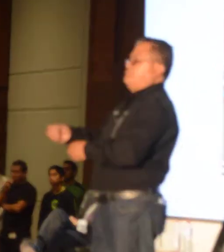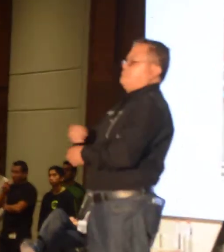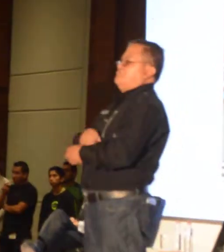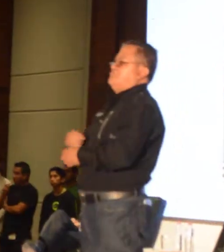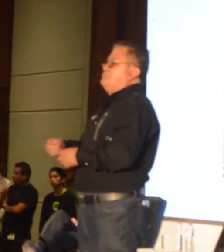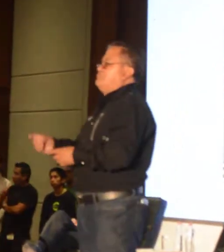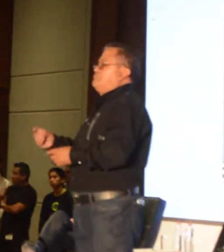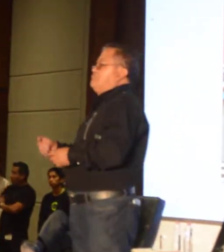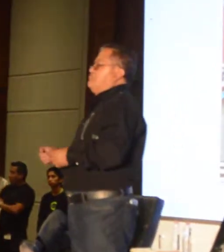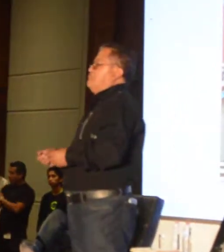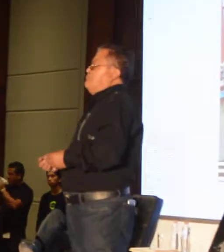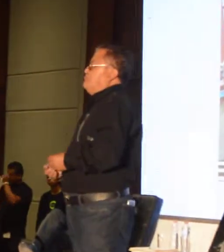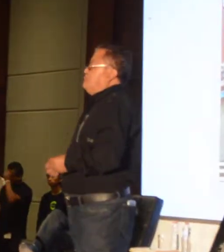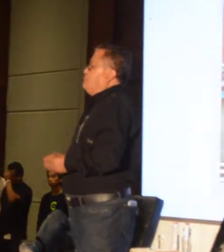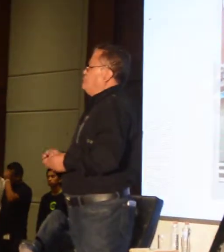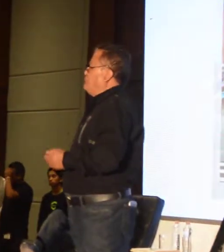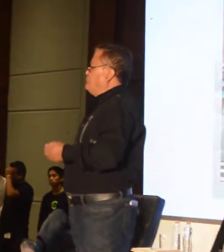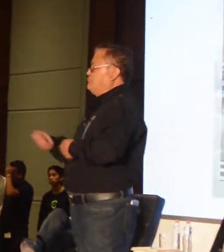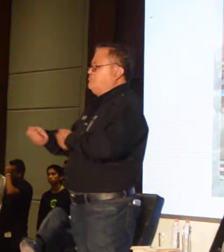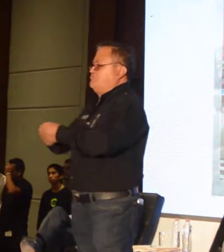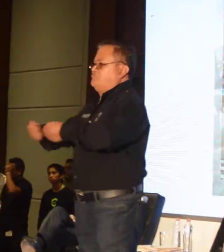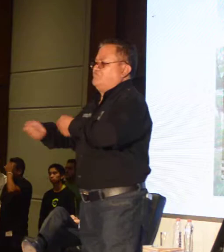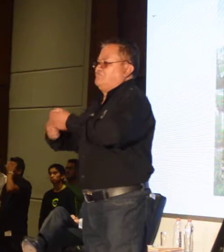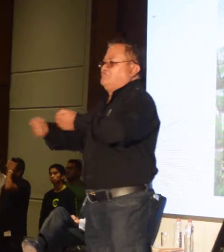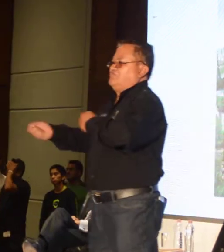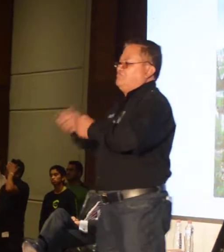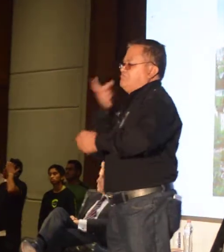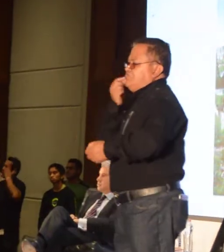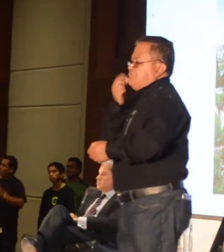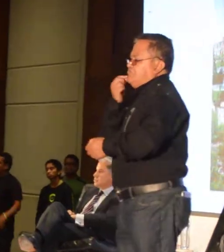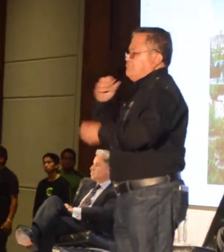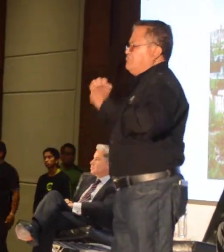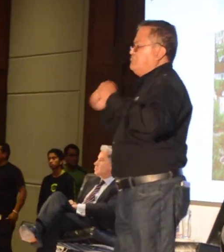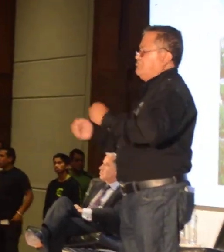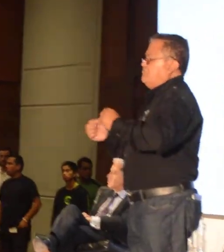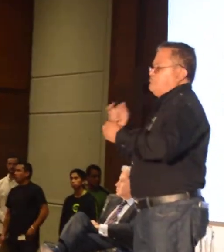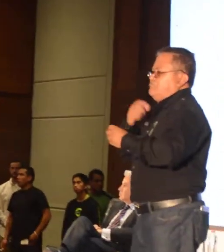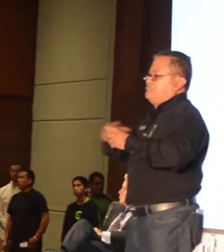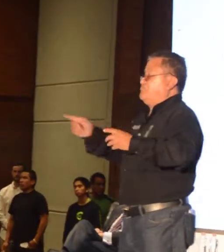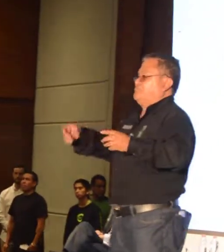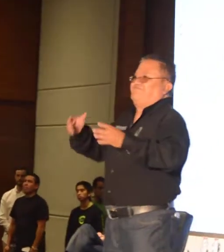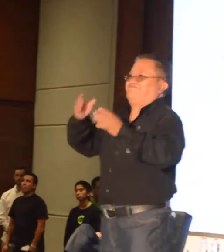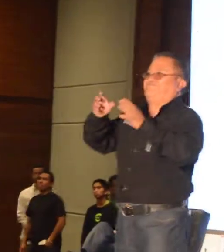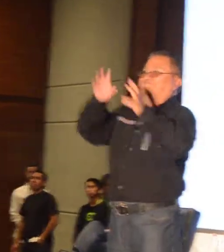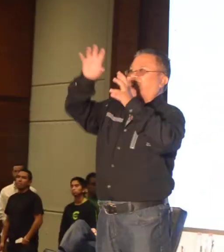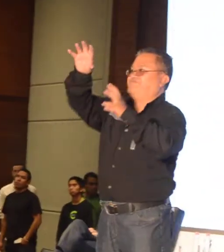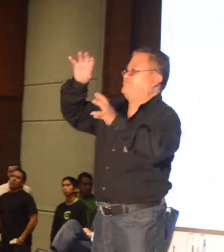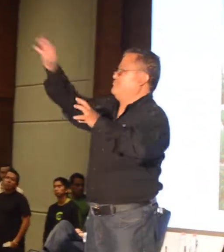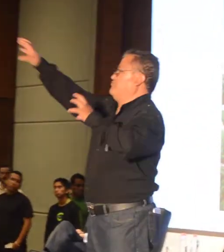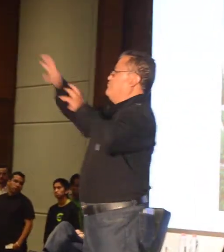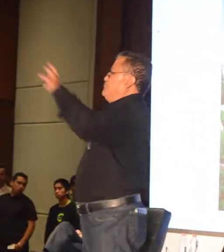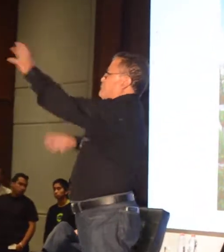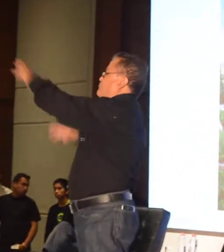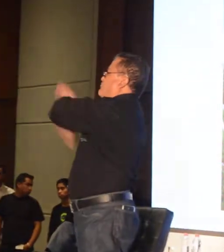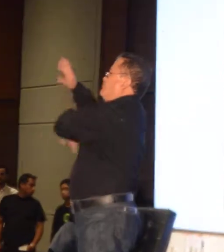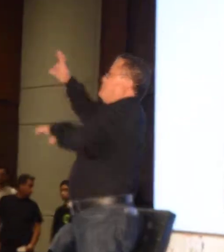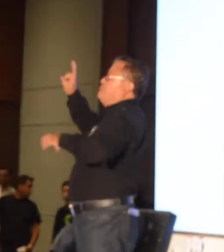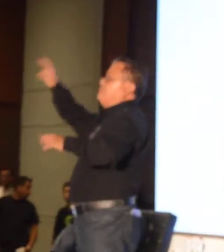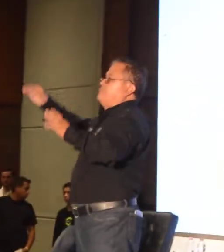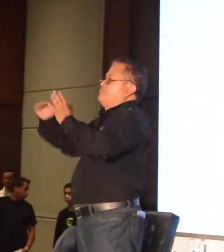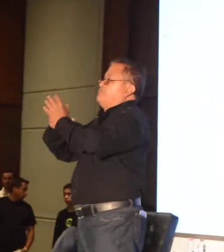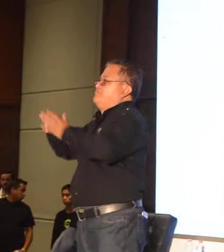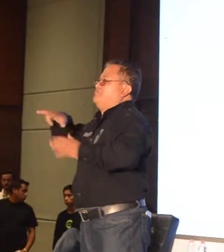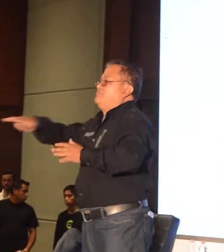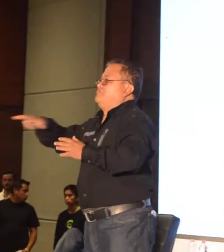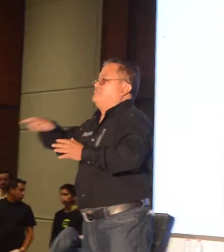competencia sobre los órganos coercitivos de seguridad pública, y las alcaldías futuras que a partir del 2018 se